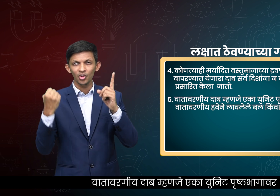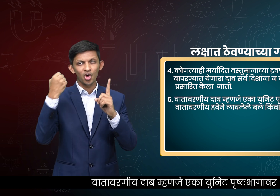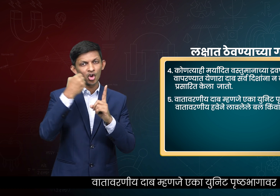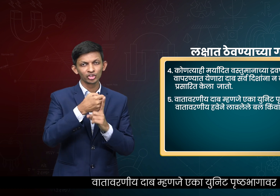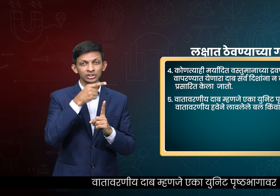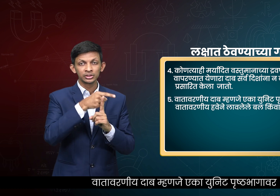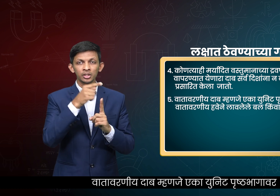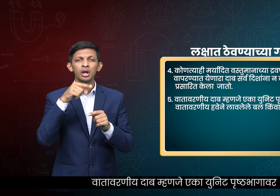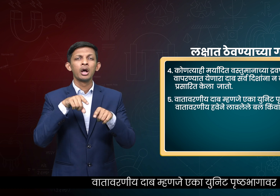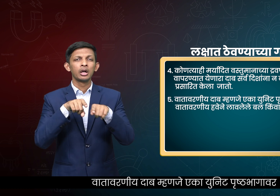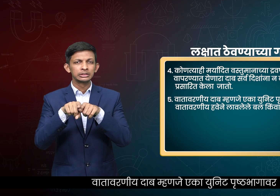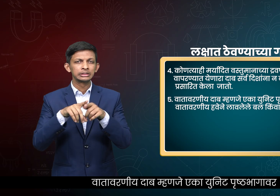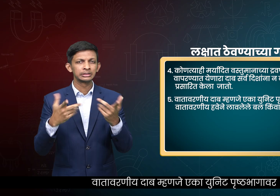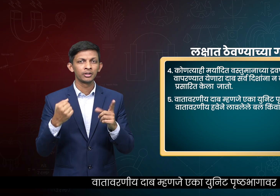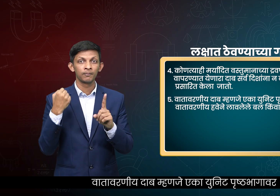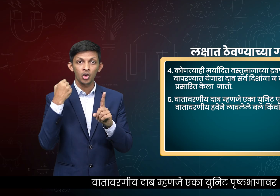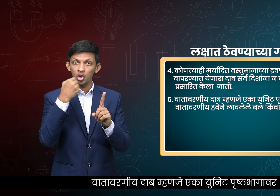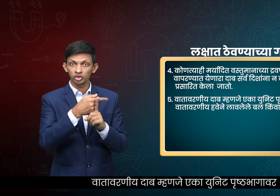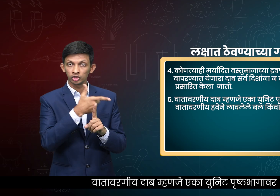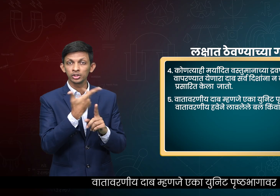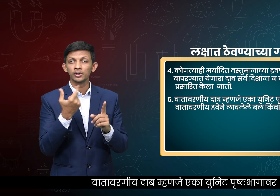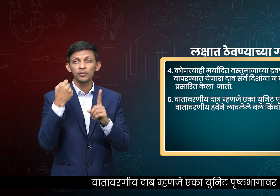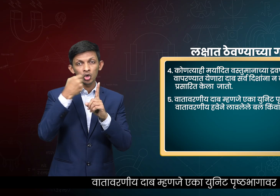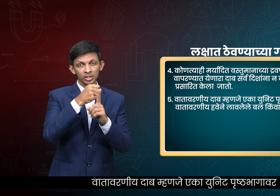वातावरणीय दाब म्हणजे एक युनिट पृष्ठभागावर